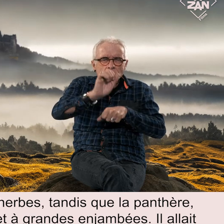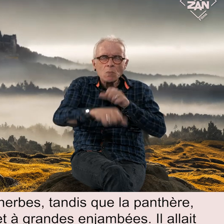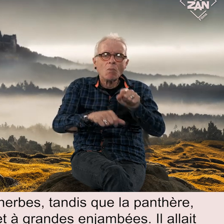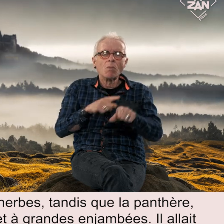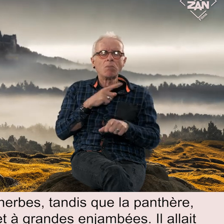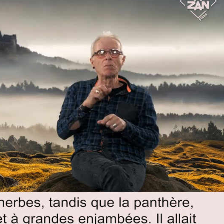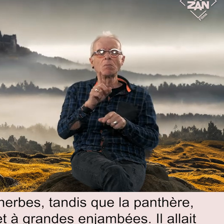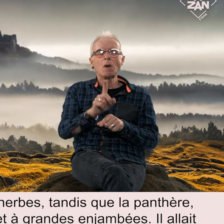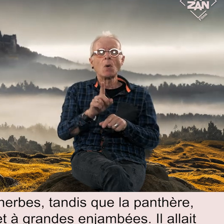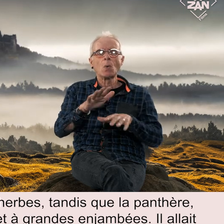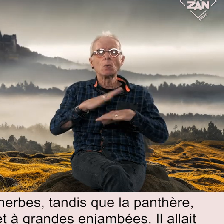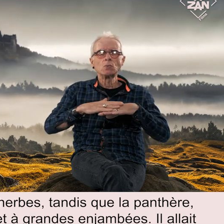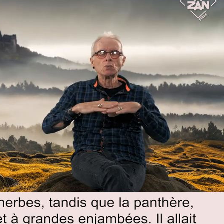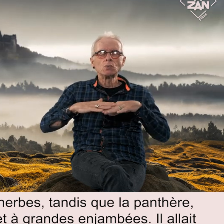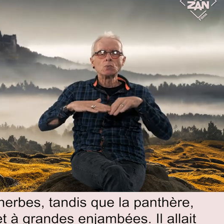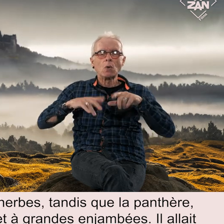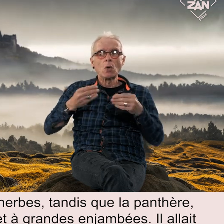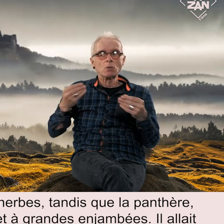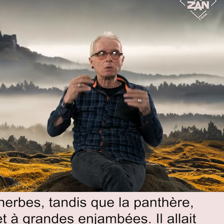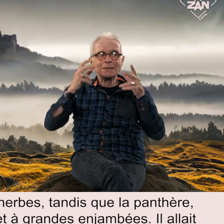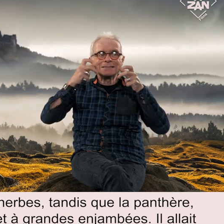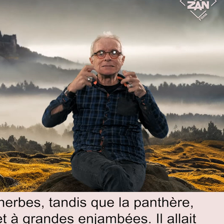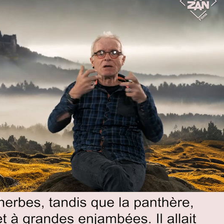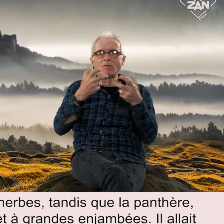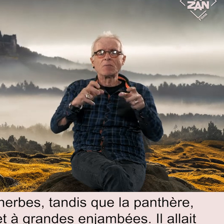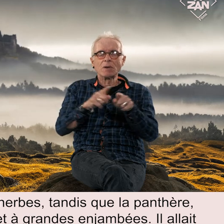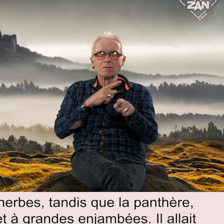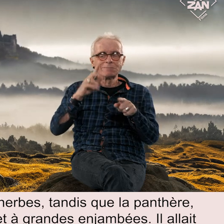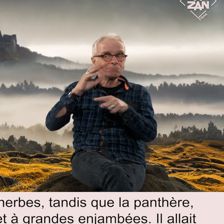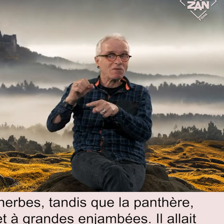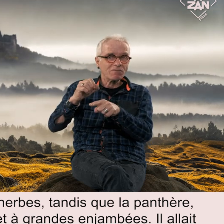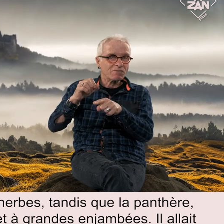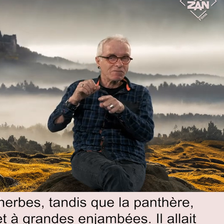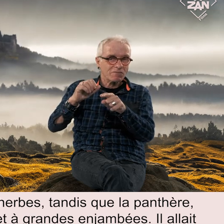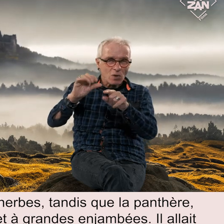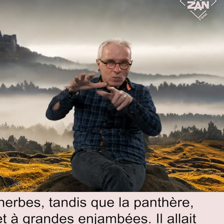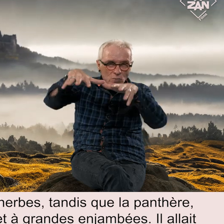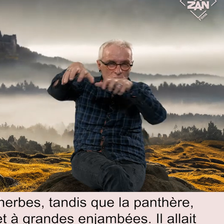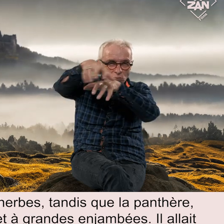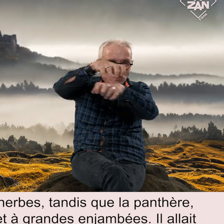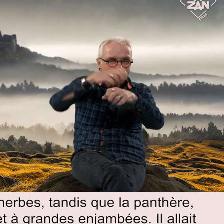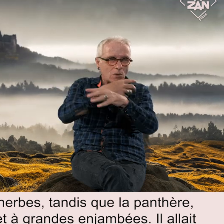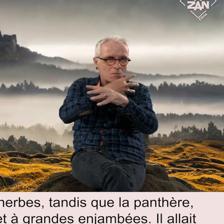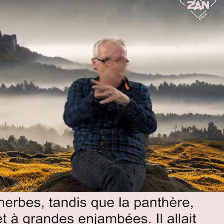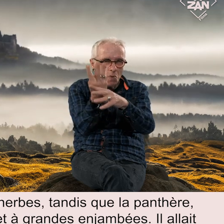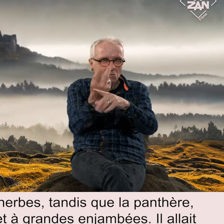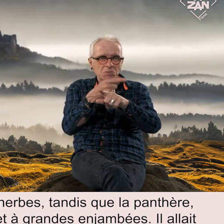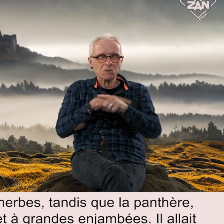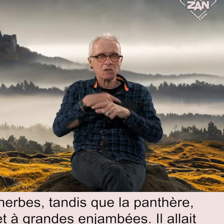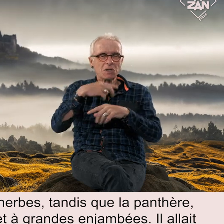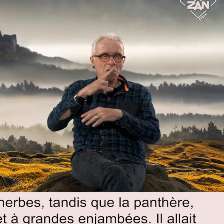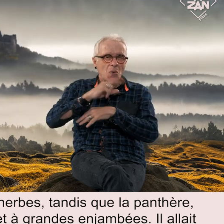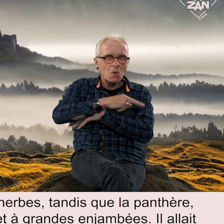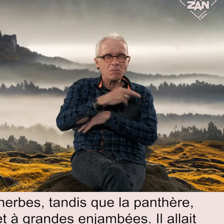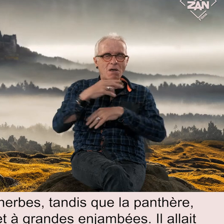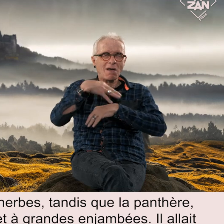Il allait le plus lentement possible pour ne pas les irriter et il voyait sortir de la profondeur des buissons des porcs épiques, des renards, des